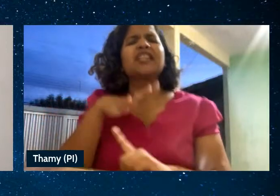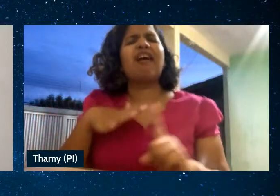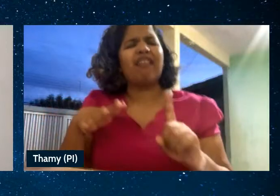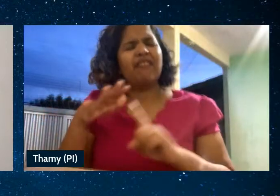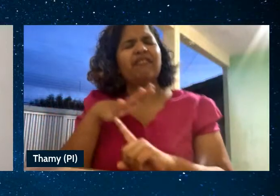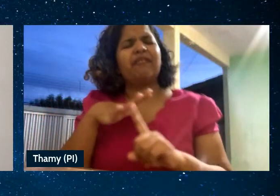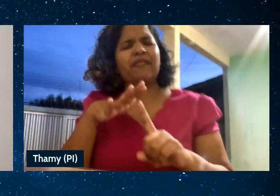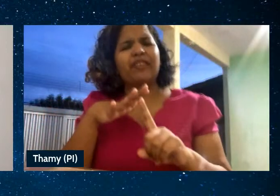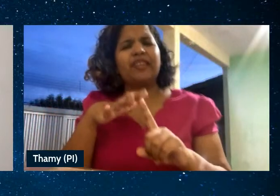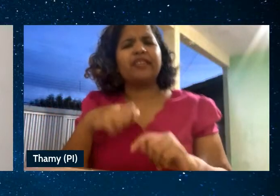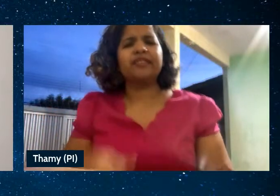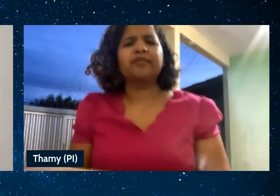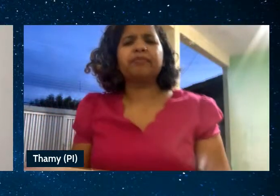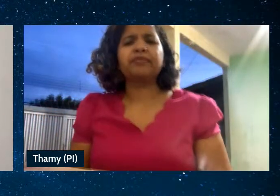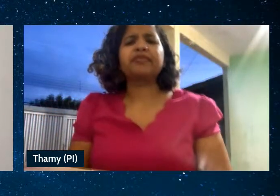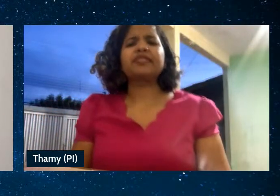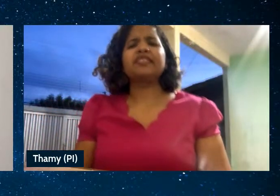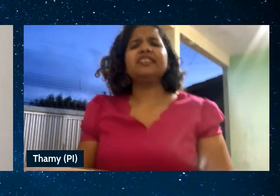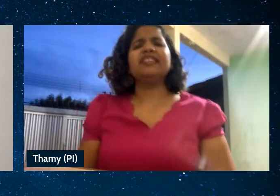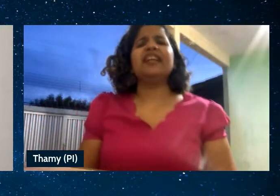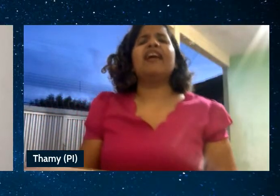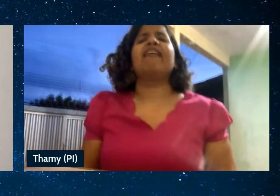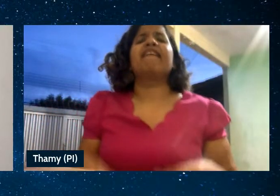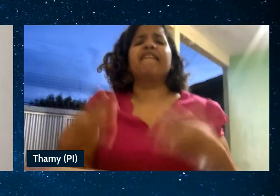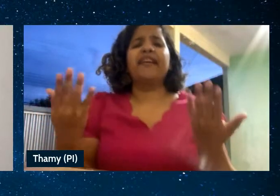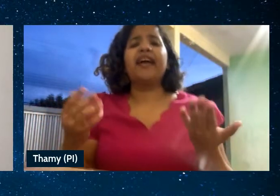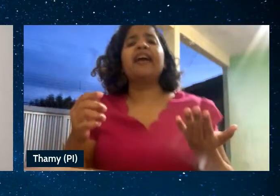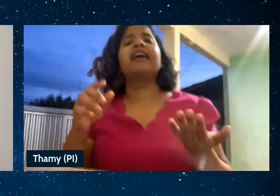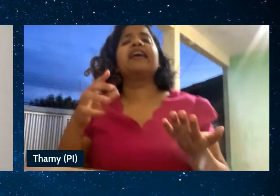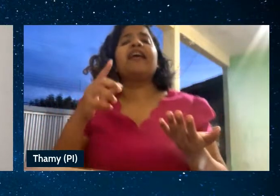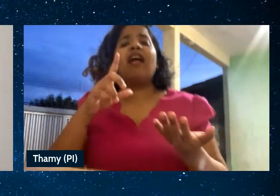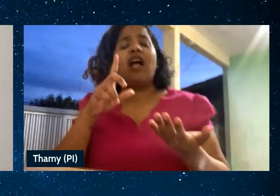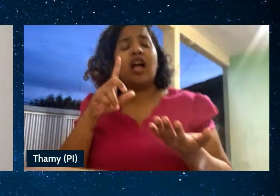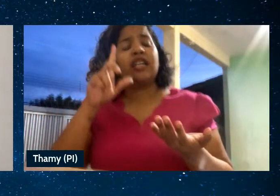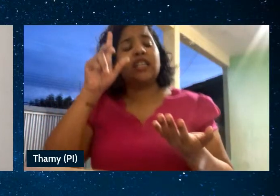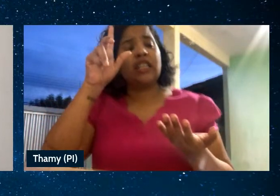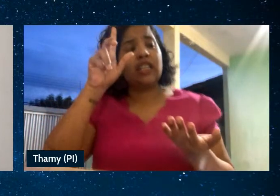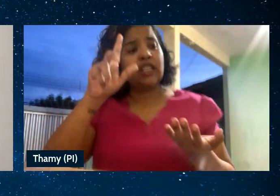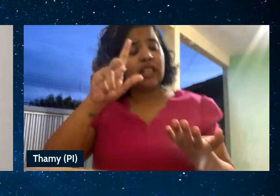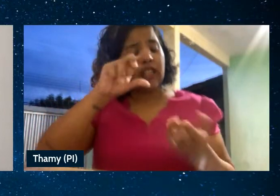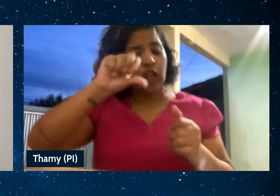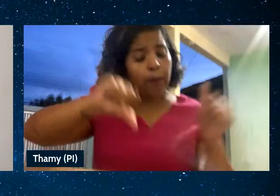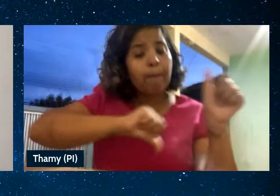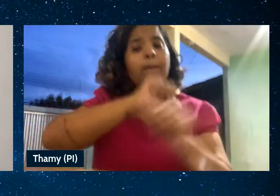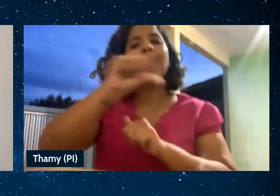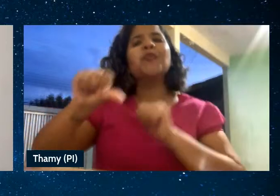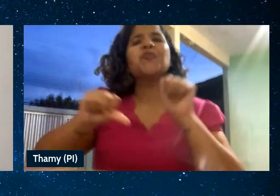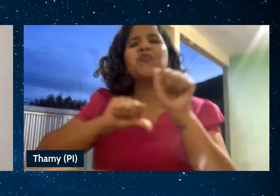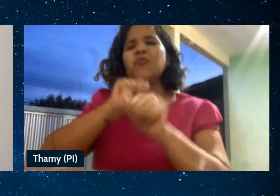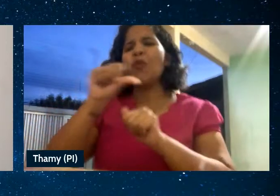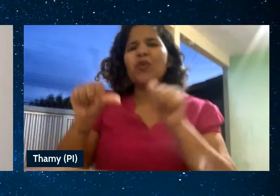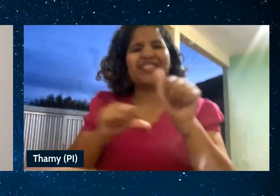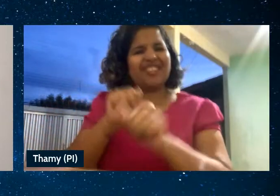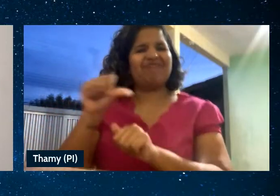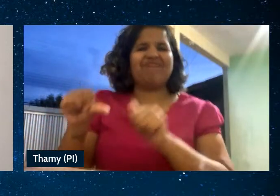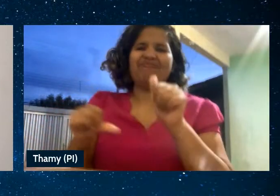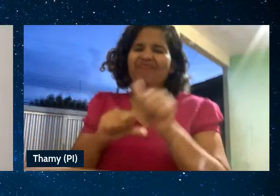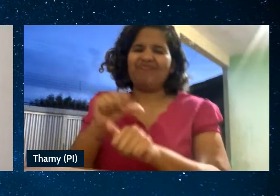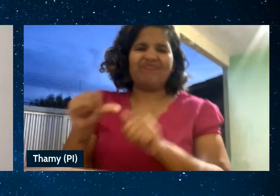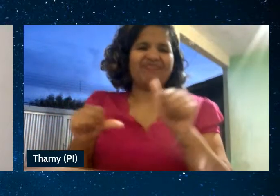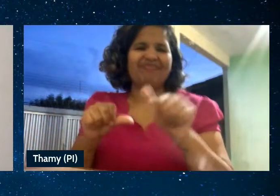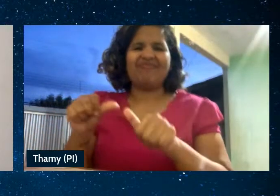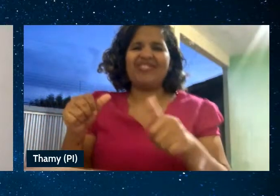né que vai atingir um processo de transformação queira-se ou não e não